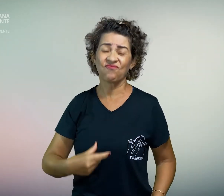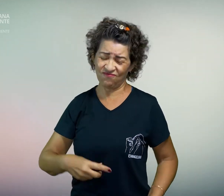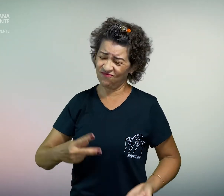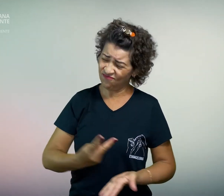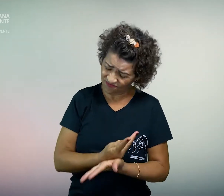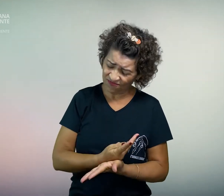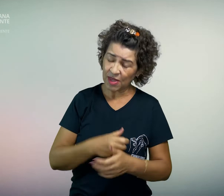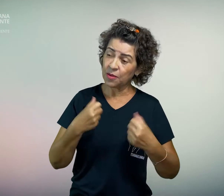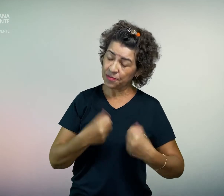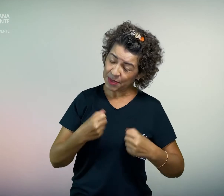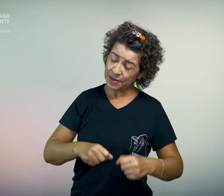somos indignos.